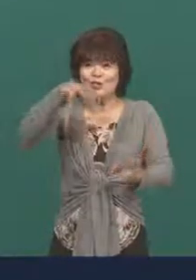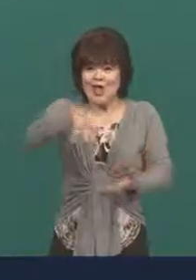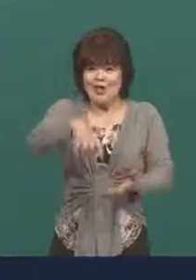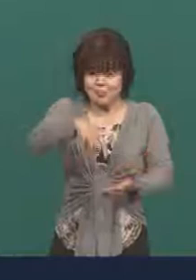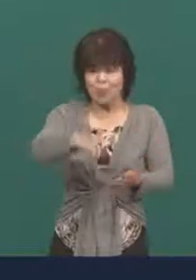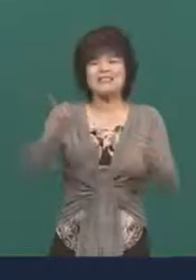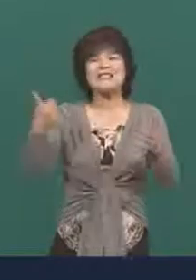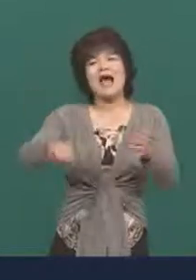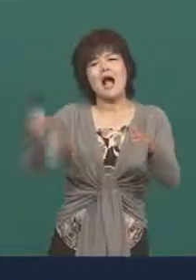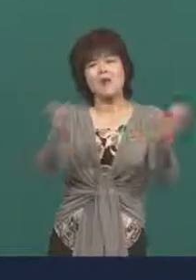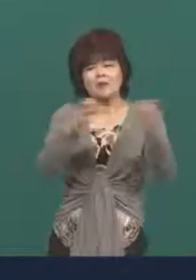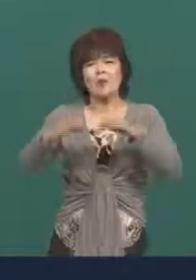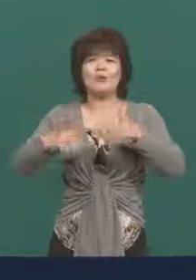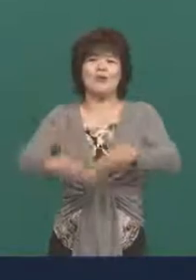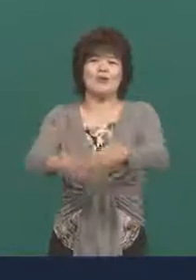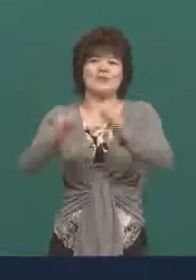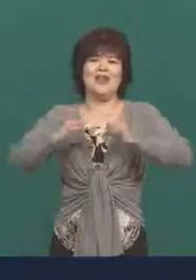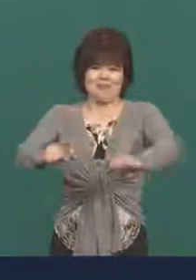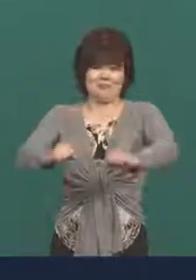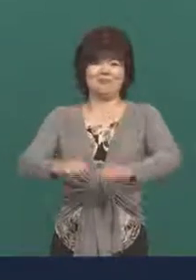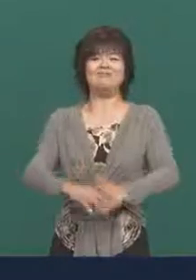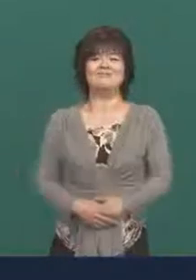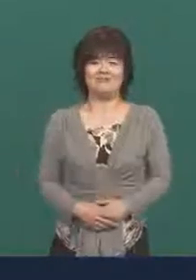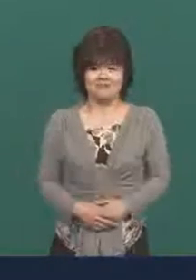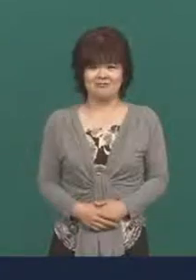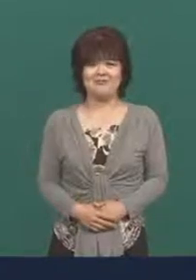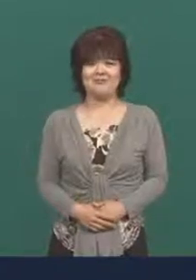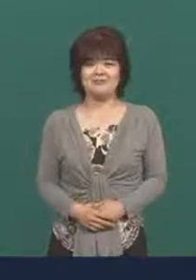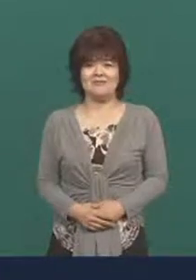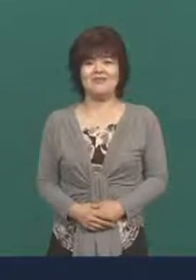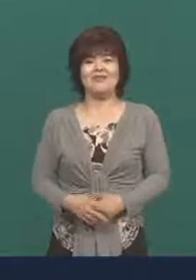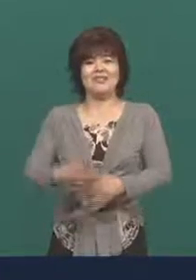保護者同士の交流の場としてサバ会も設けます。